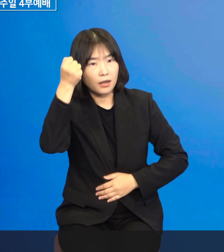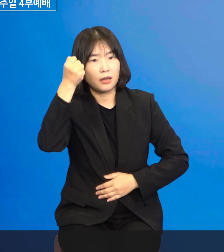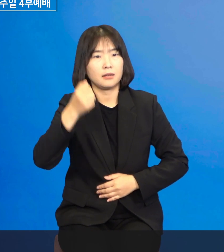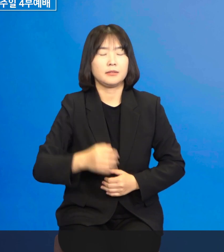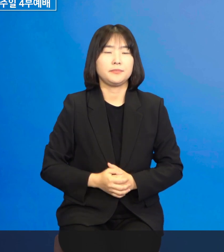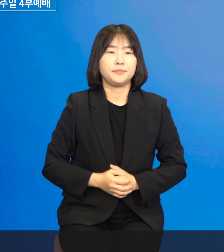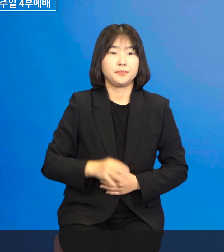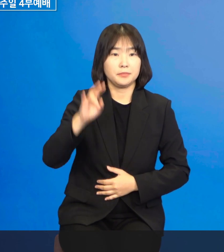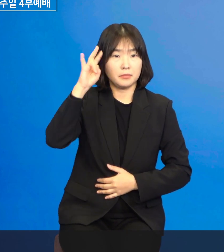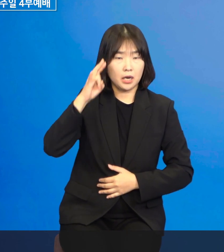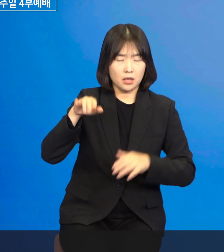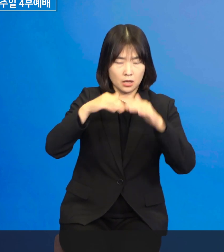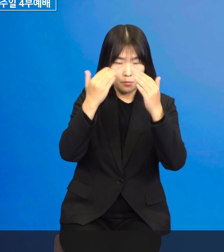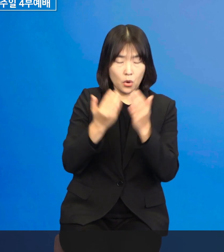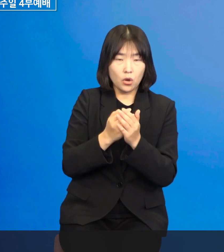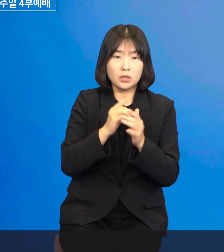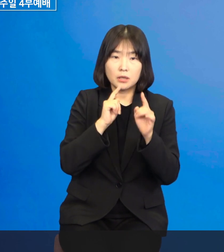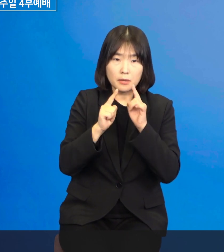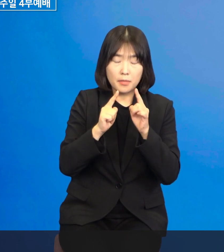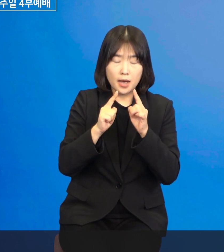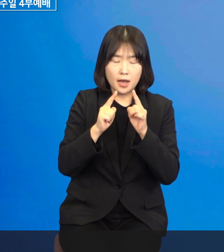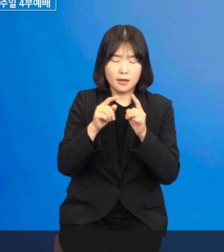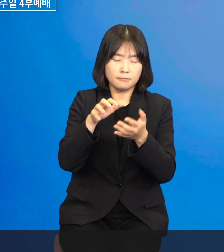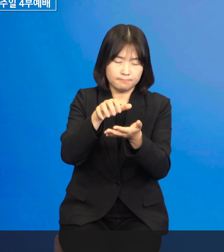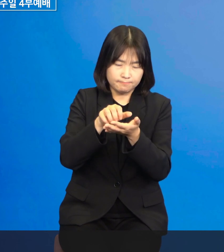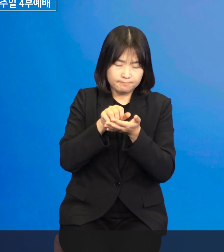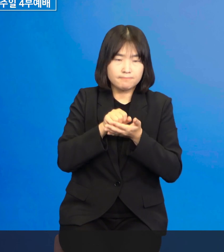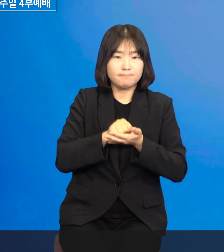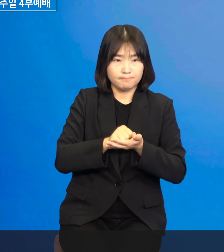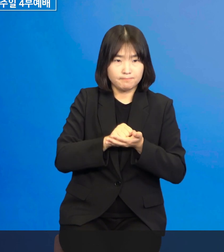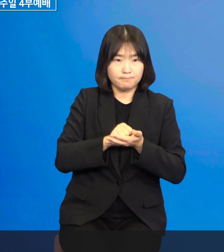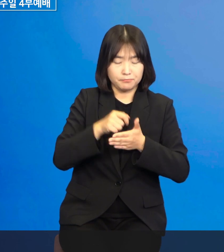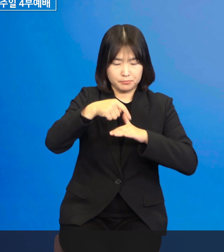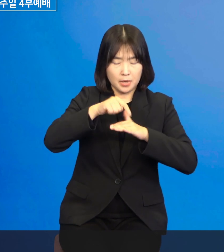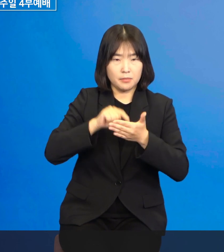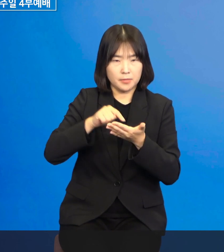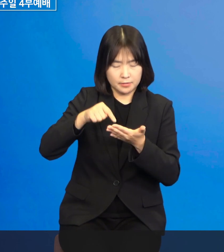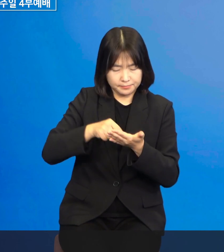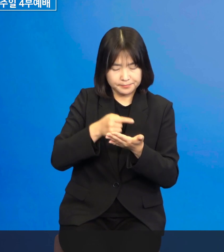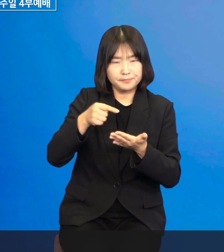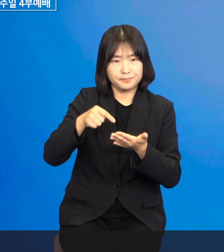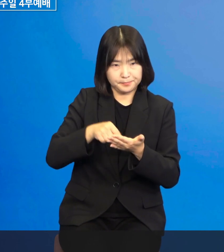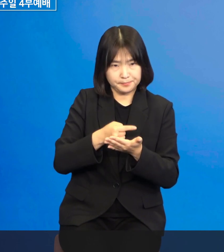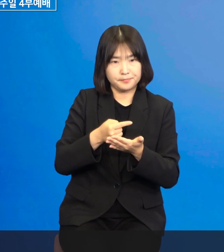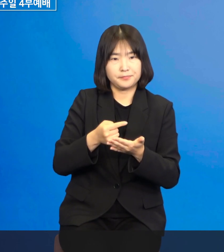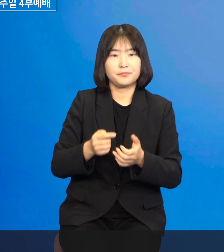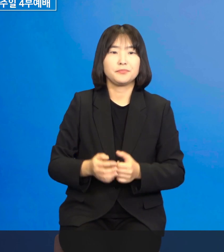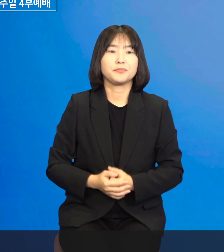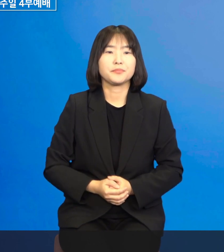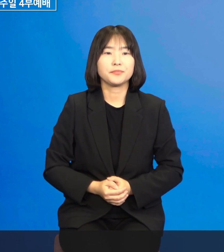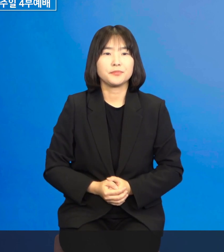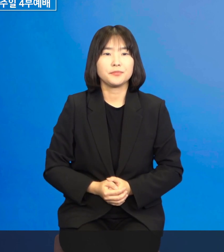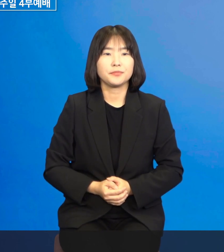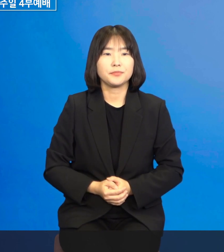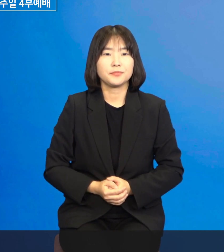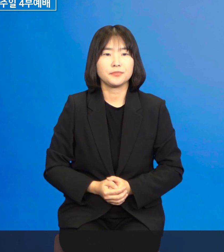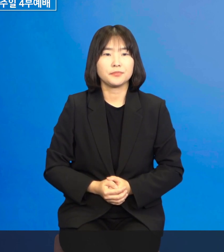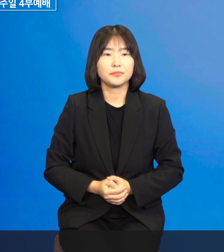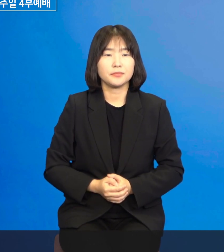여겼다. 마리아는 이 모든 말을 고이 간직하고 마음속에 곰곰이